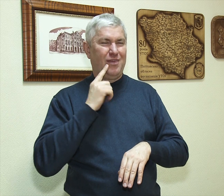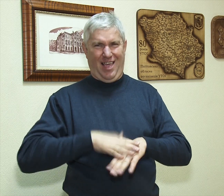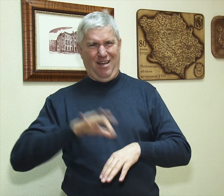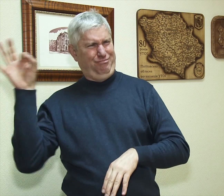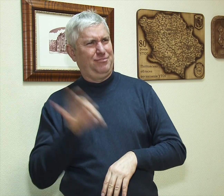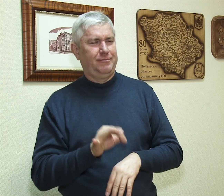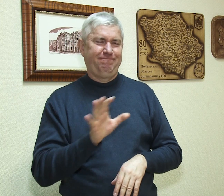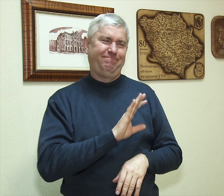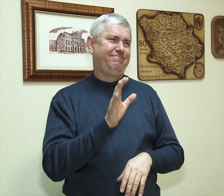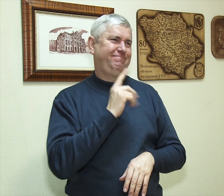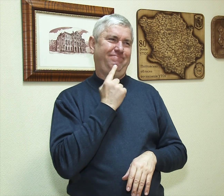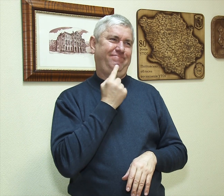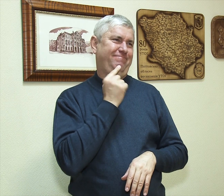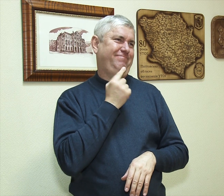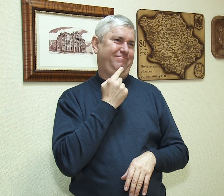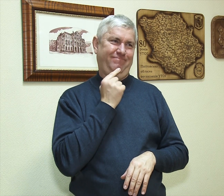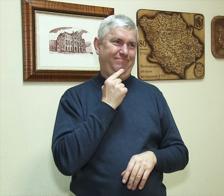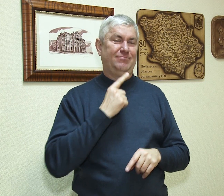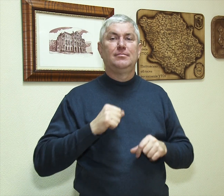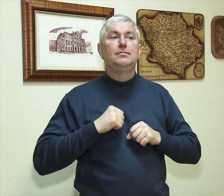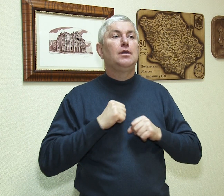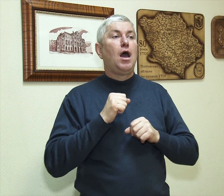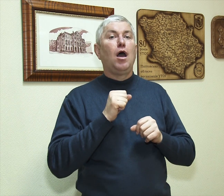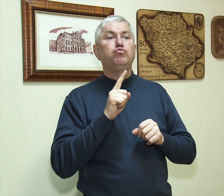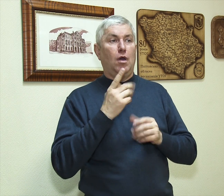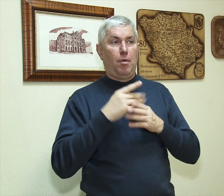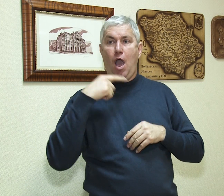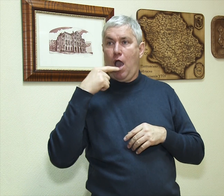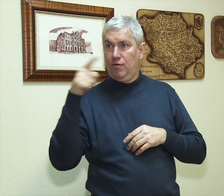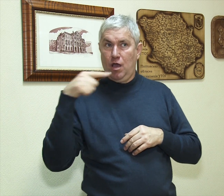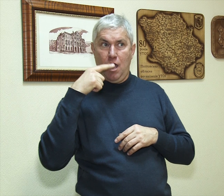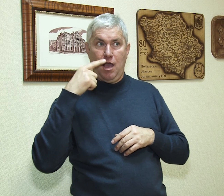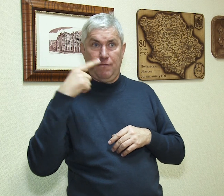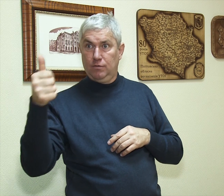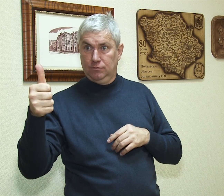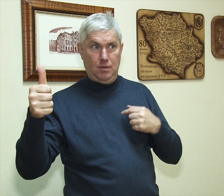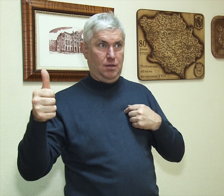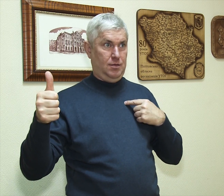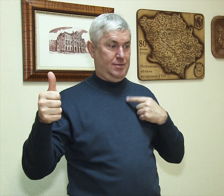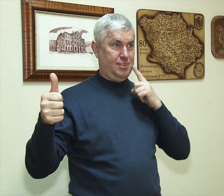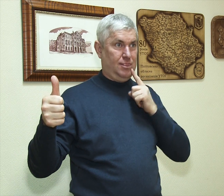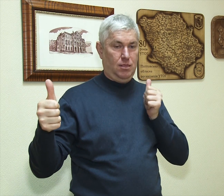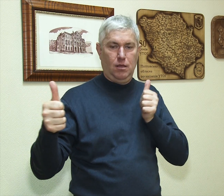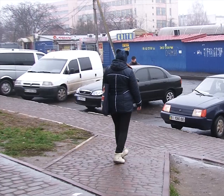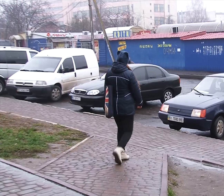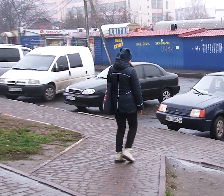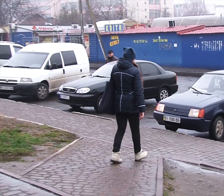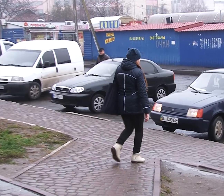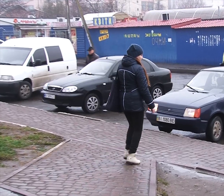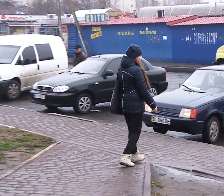вами спілкуватися, мені треба час, і тому ми не беремо. Людина отримує спеціальність, фах тільки для себе. Нагадаємо,